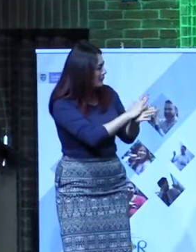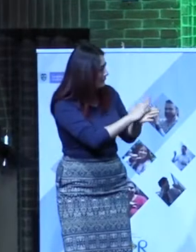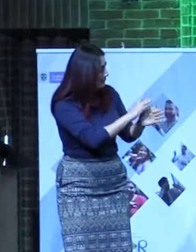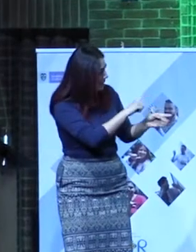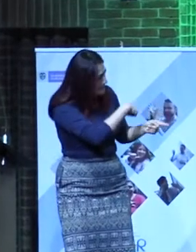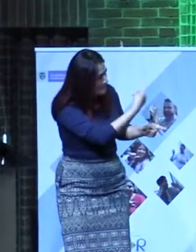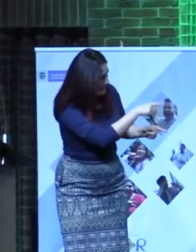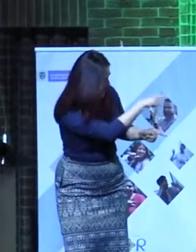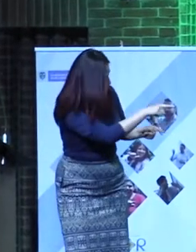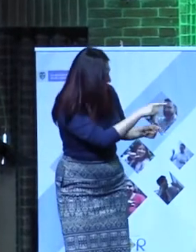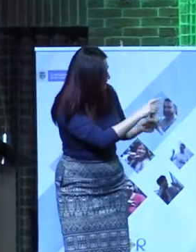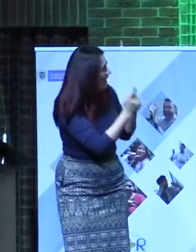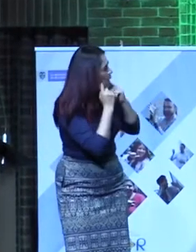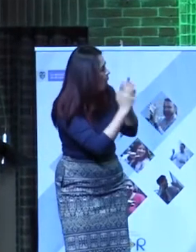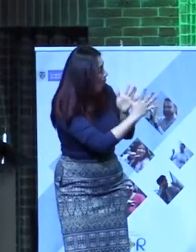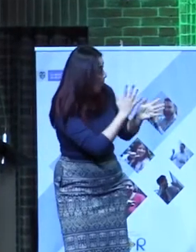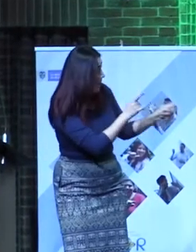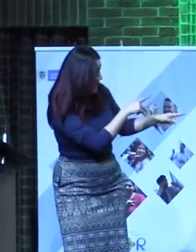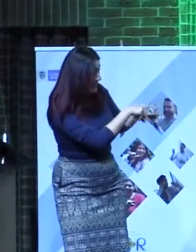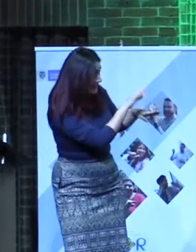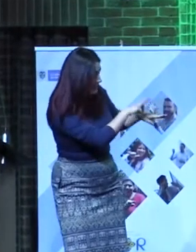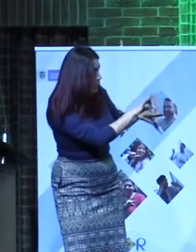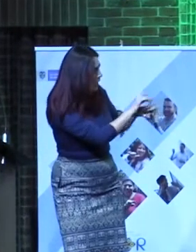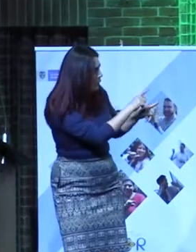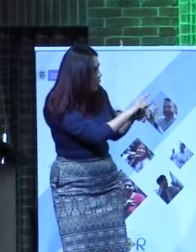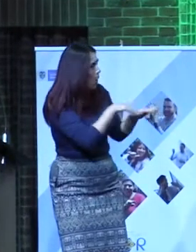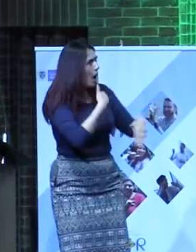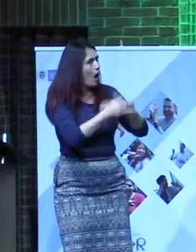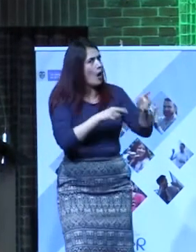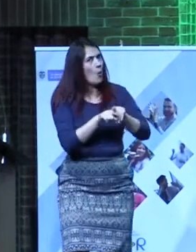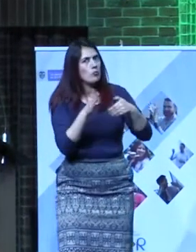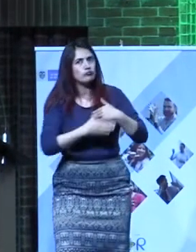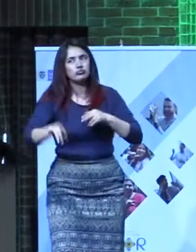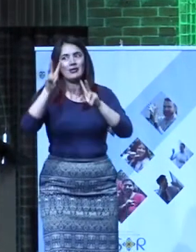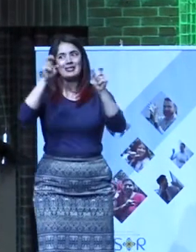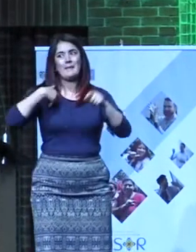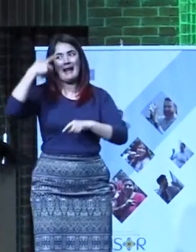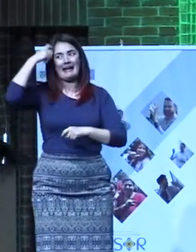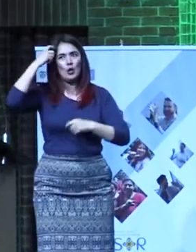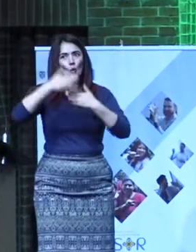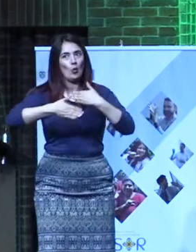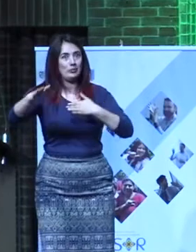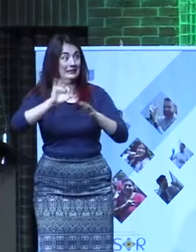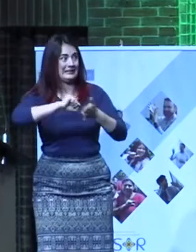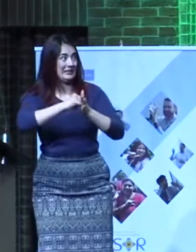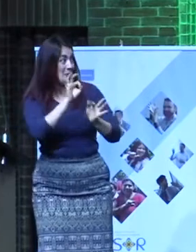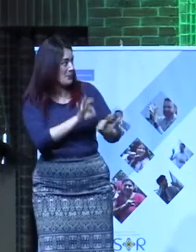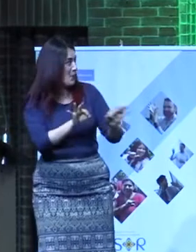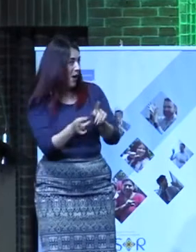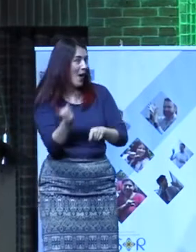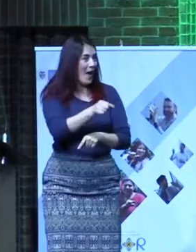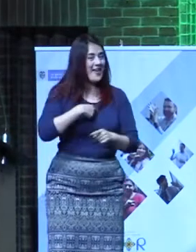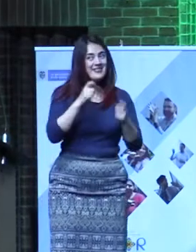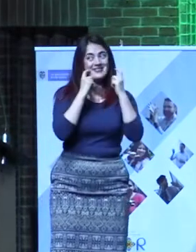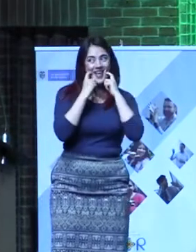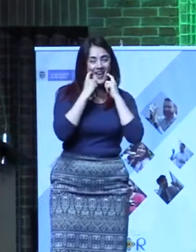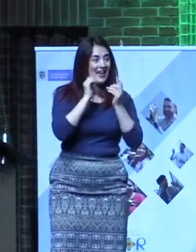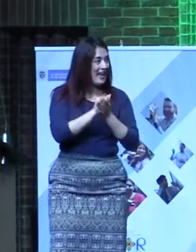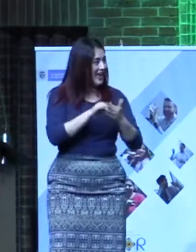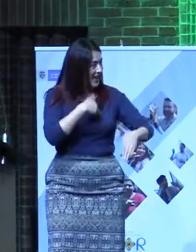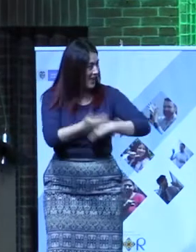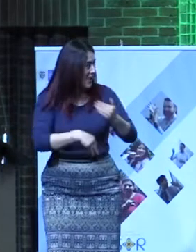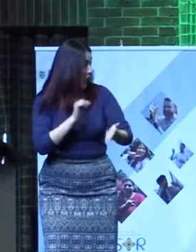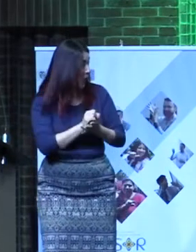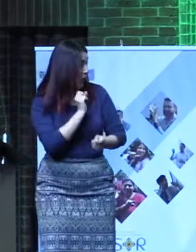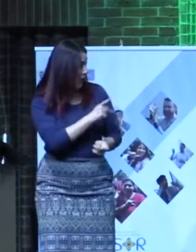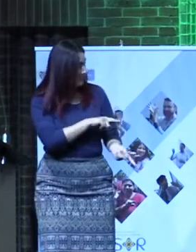retomar porque ya vas acercándote a los retos. Entonces me gustaría escuchar primero a Juan David y después retomar donde dejaste para hablar un